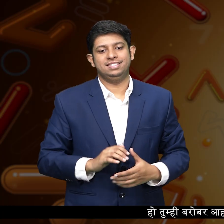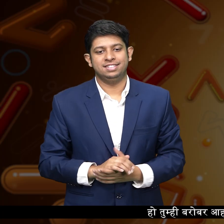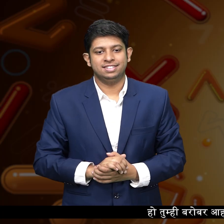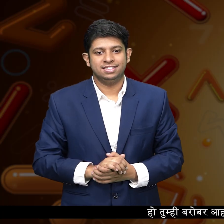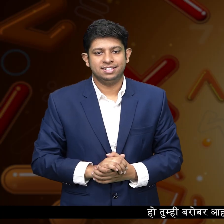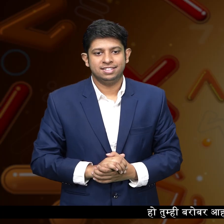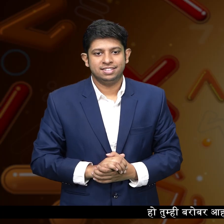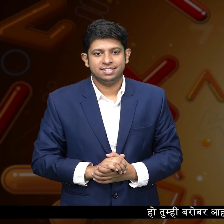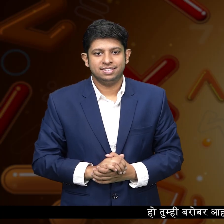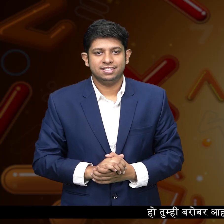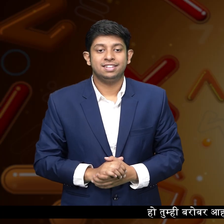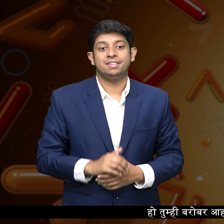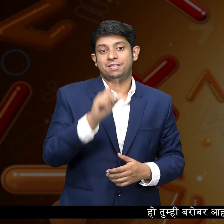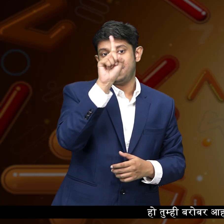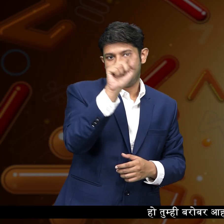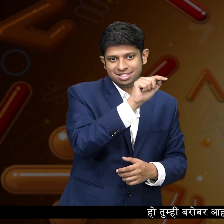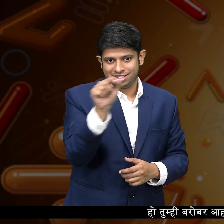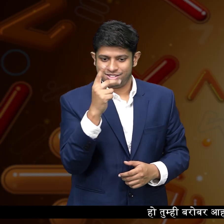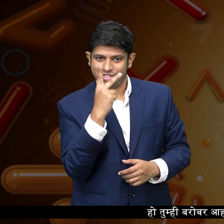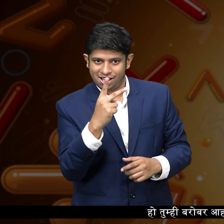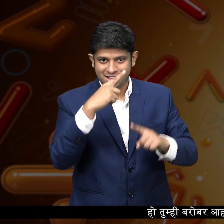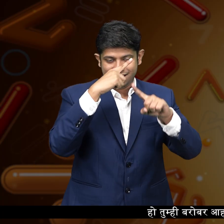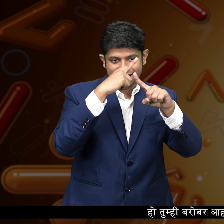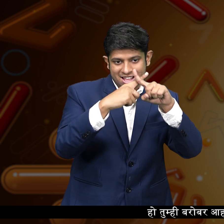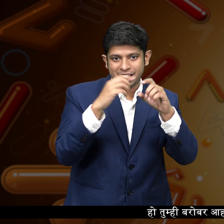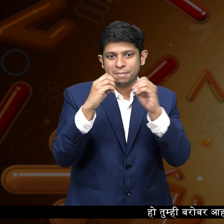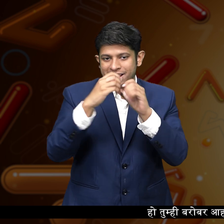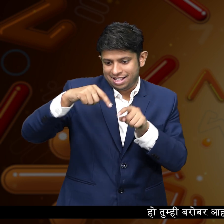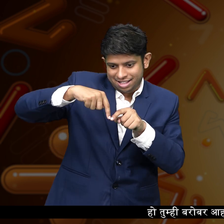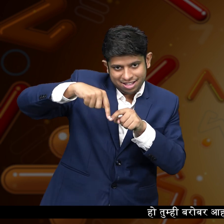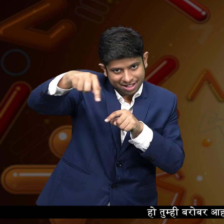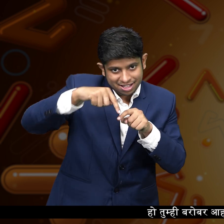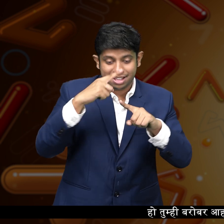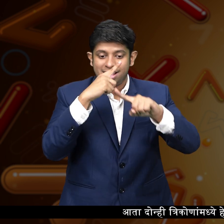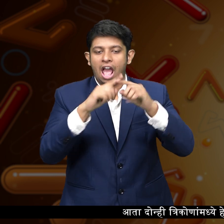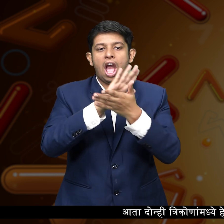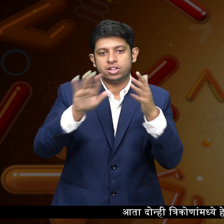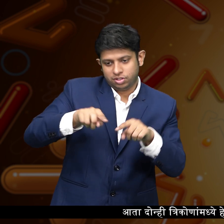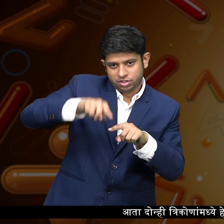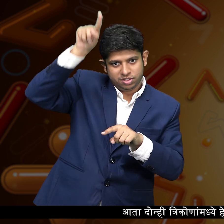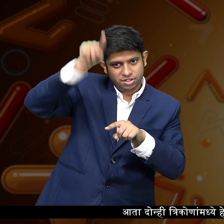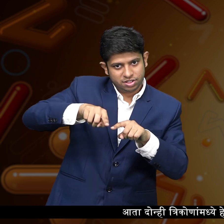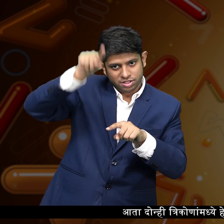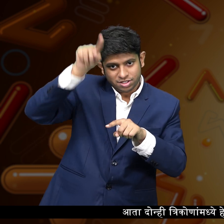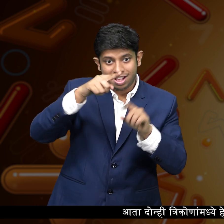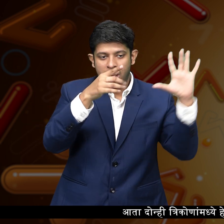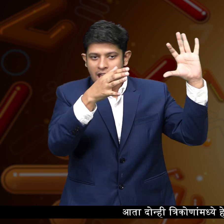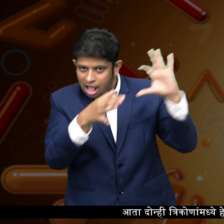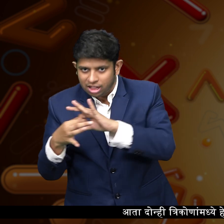आहात. ते 1/2 गुणिले बी गुणिले एच आहे. आता दोन्ही त्रिकोणांमध्ये हे